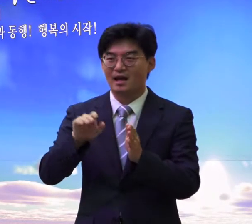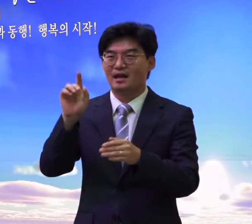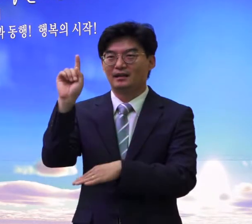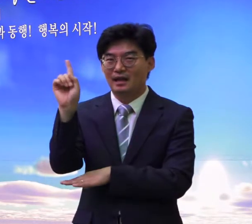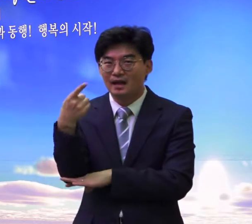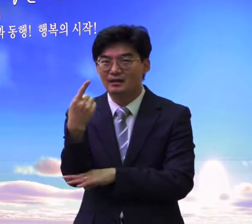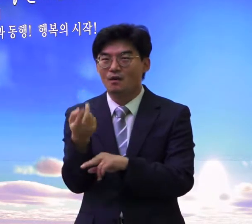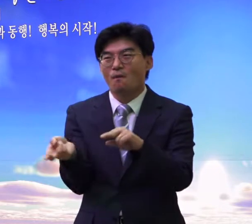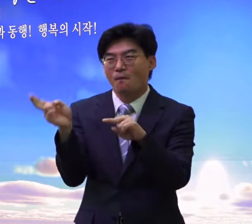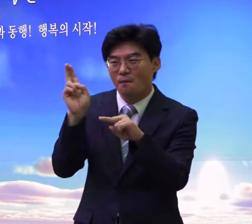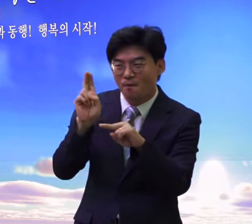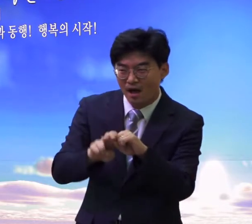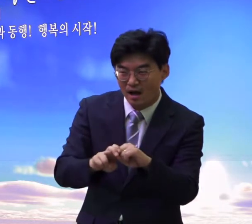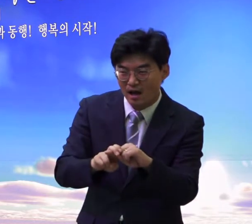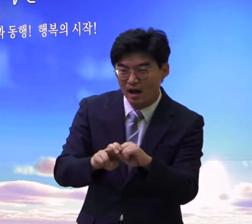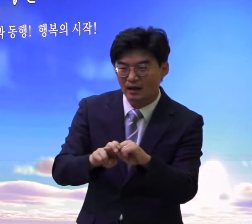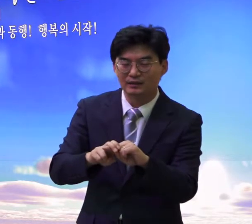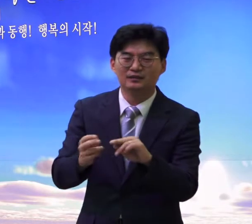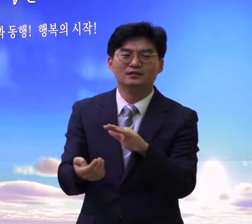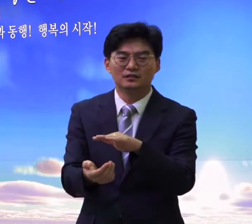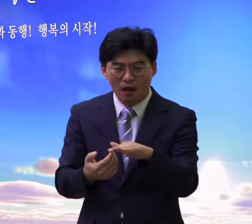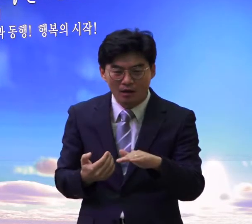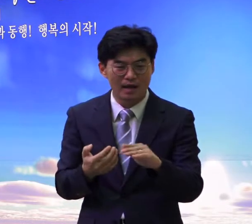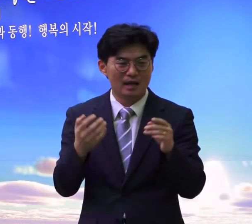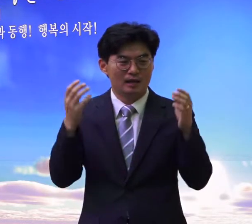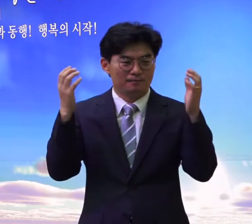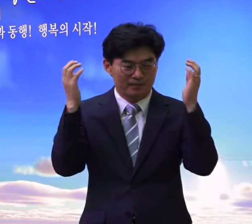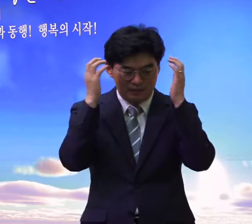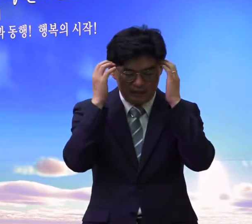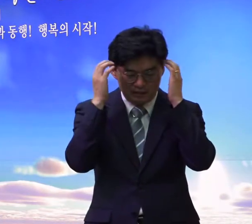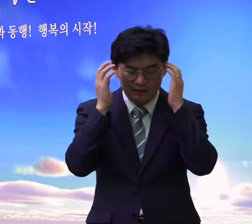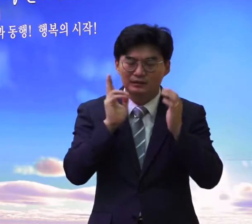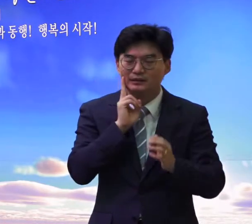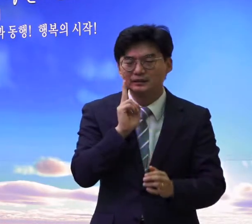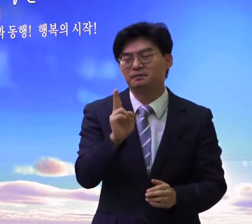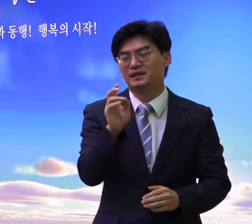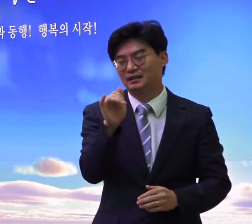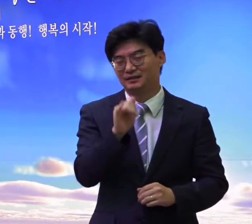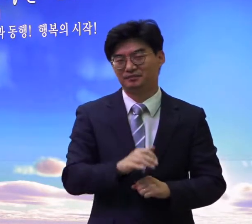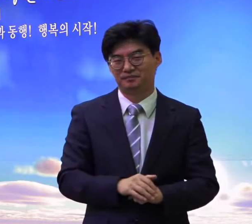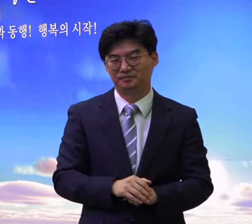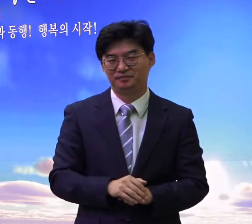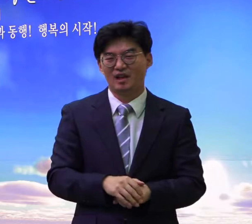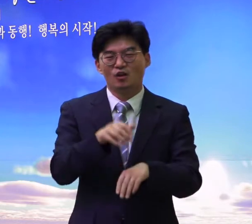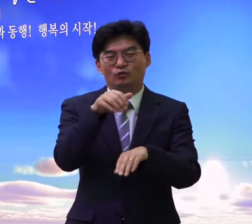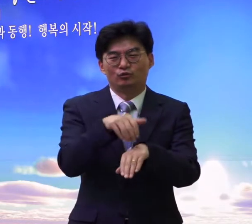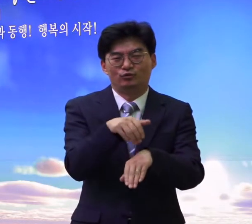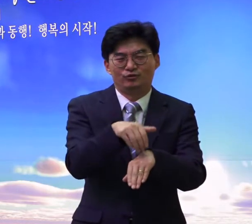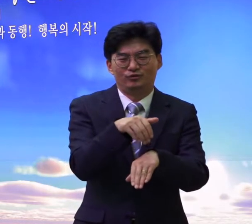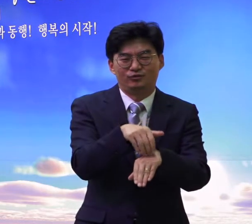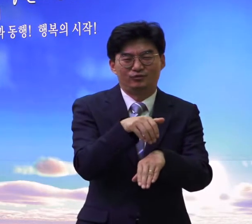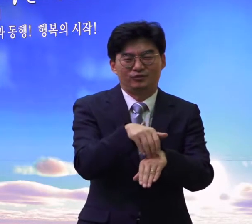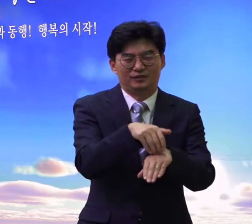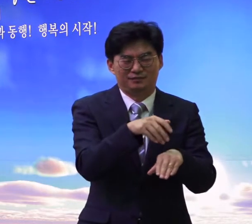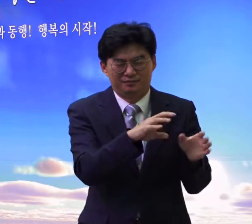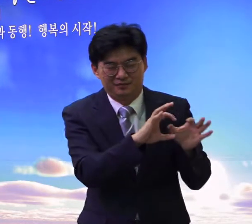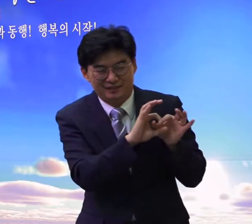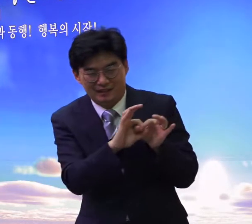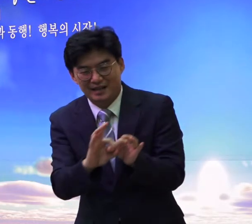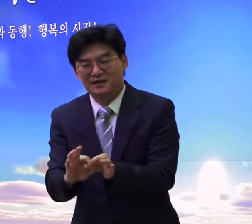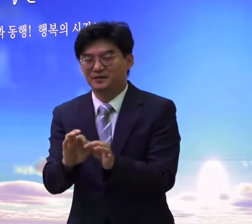하나님께서 통과하도록 하셨던 혹독한 광야의 훈련, 광야 훈련 학교를 우리가 생각해야